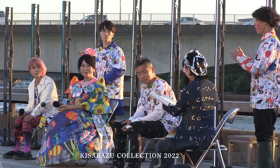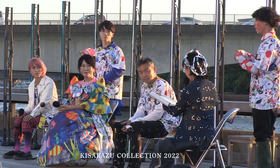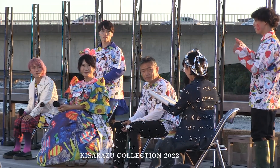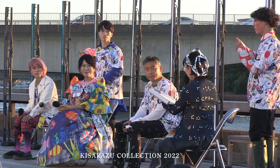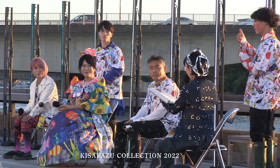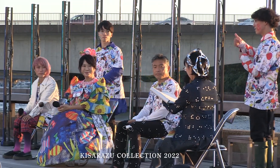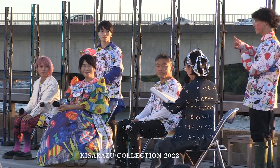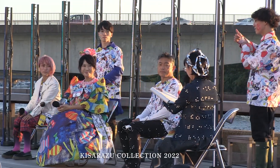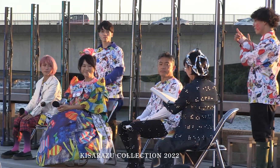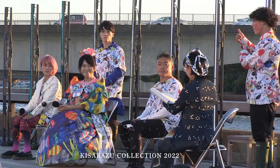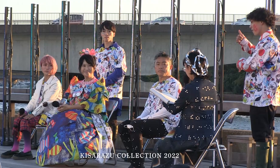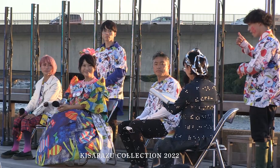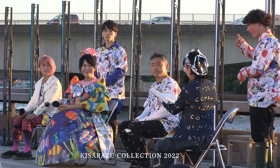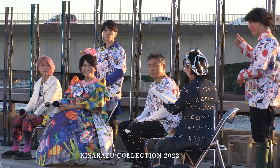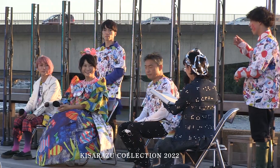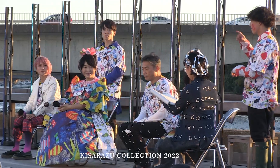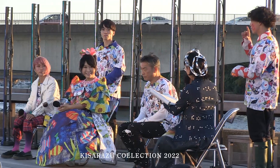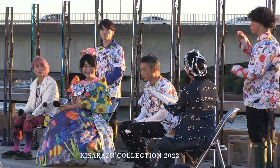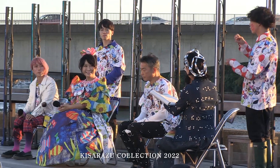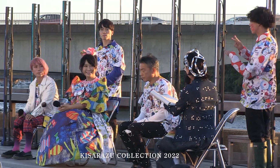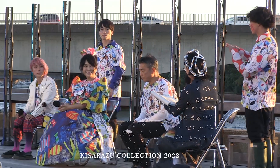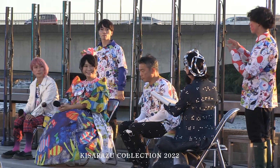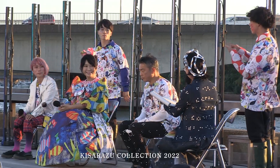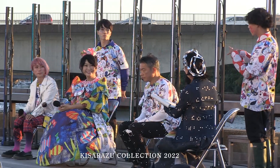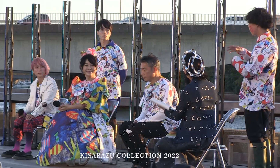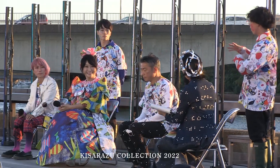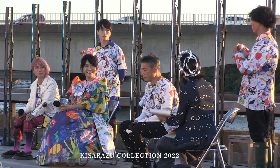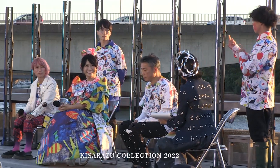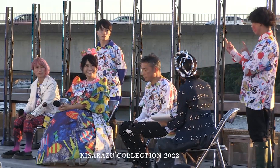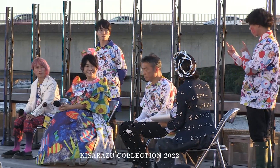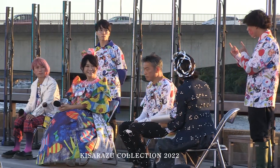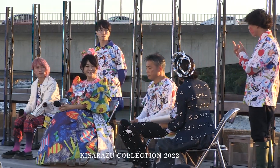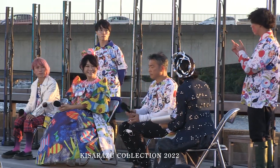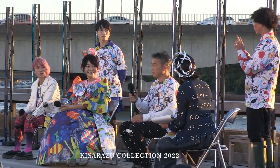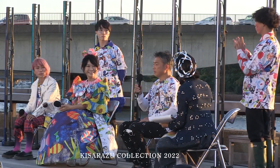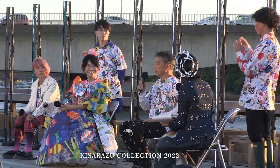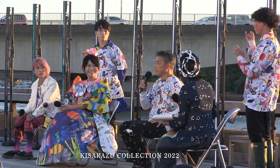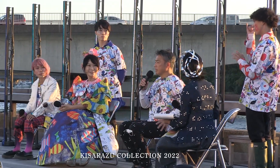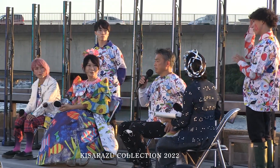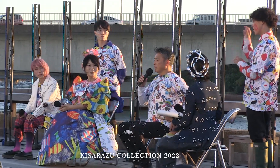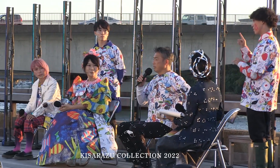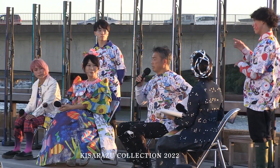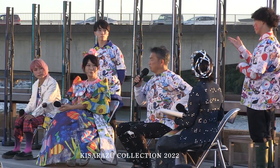市長さんは鶴田さんと初めてお会いした時にどんな印象でしたか？